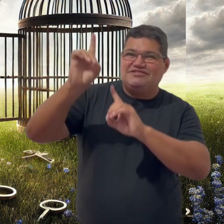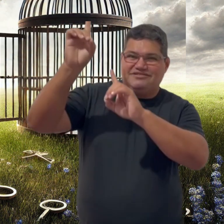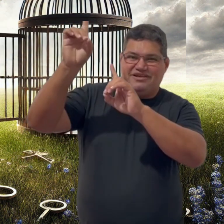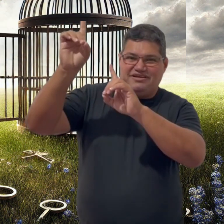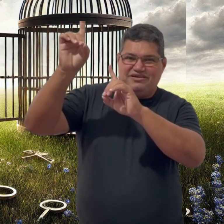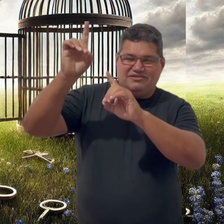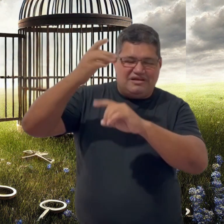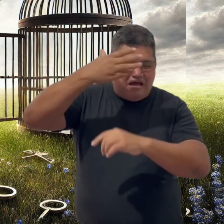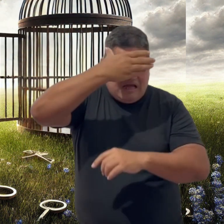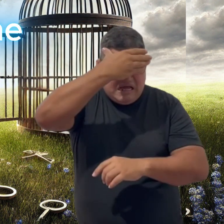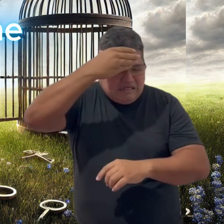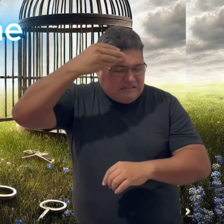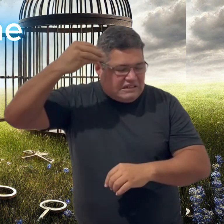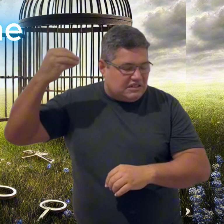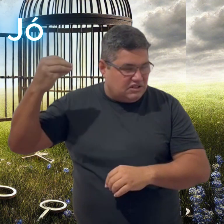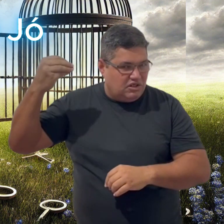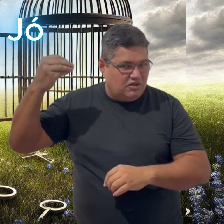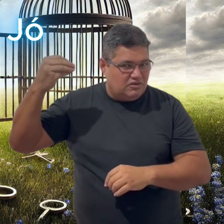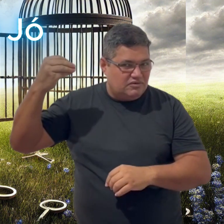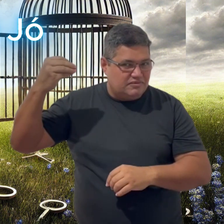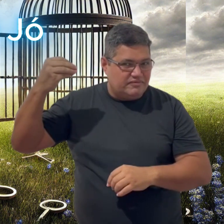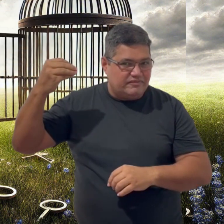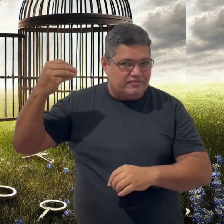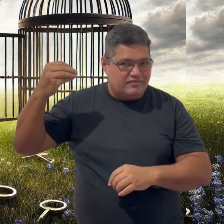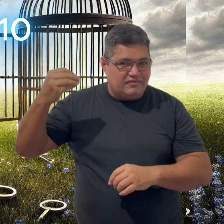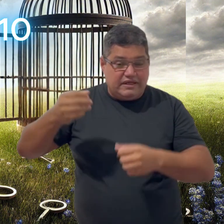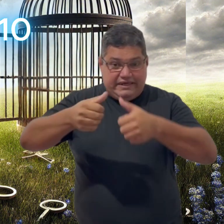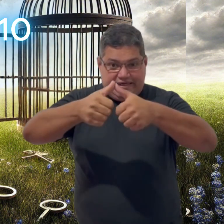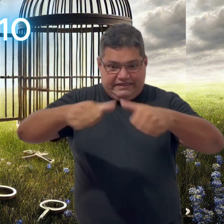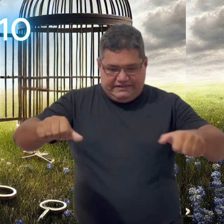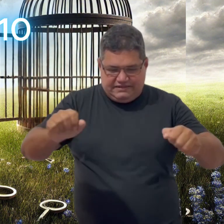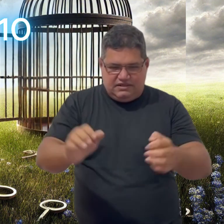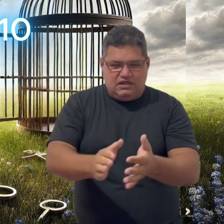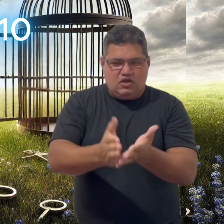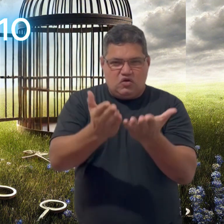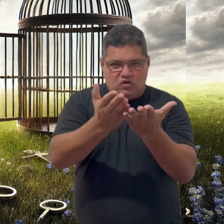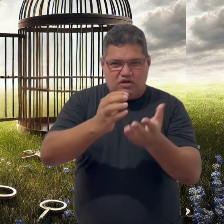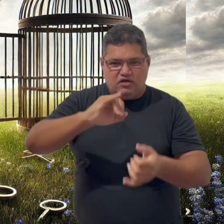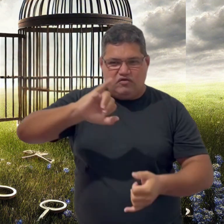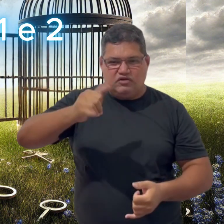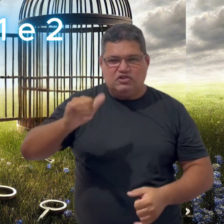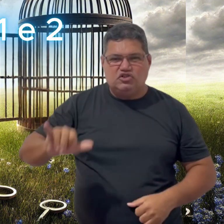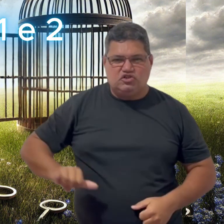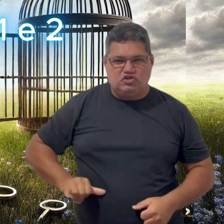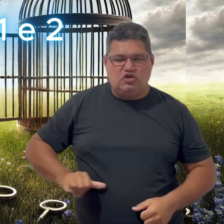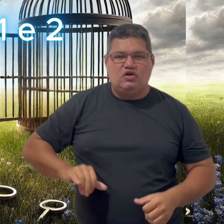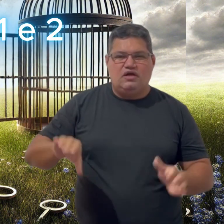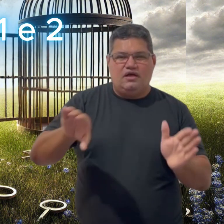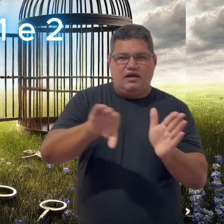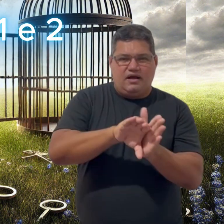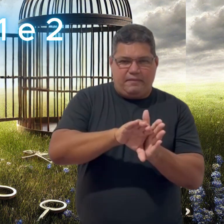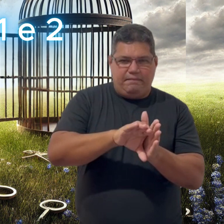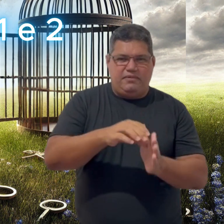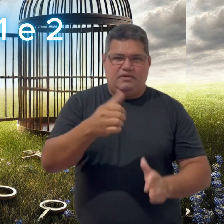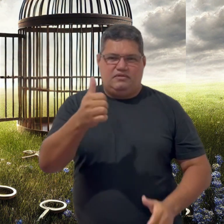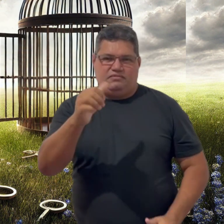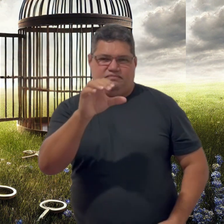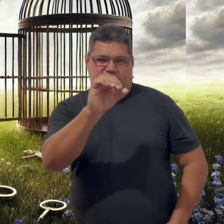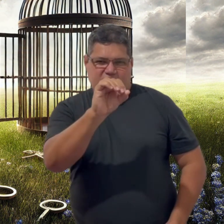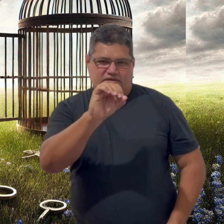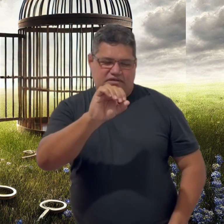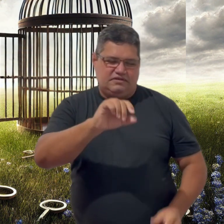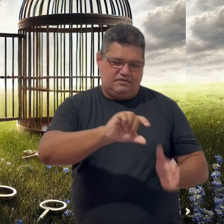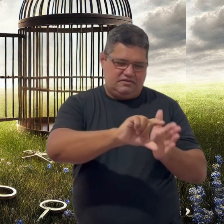abandonado, conforme o livro de Jó, capítulo 10, versículo 1 e